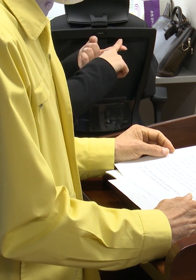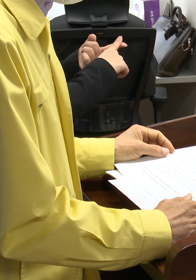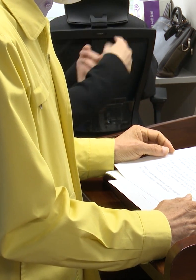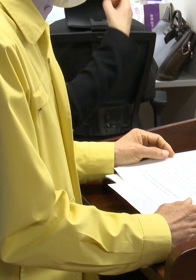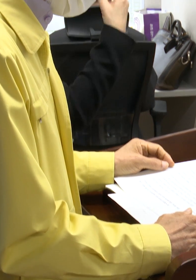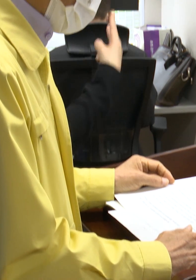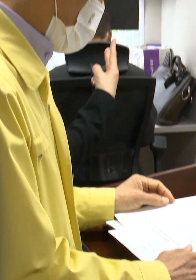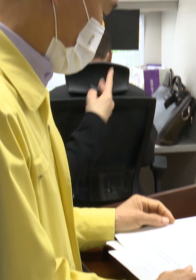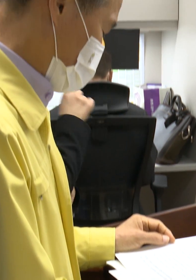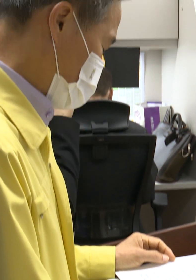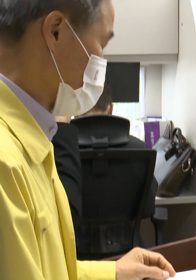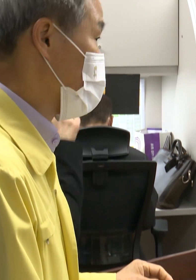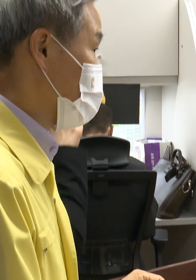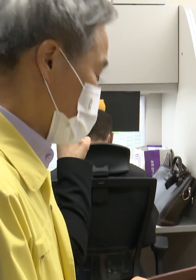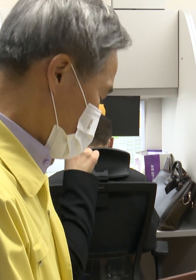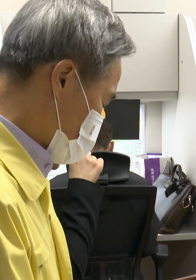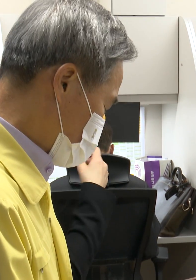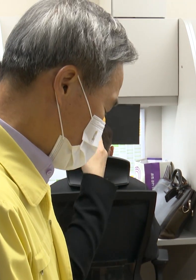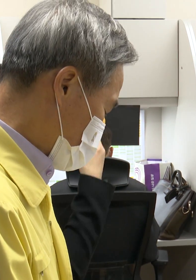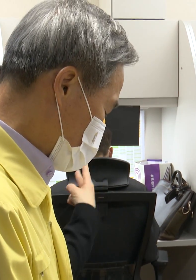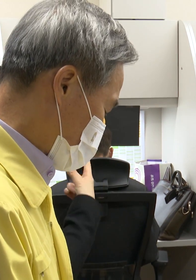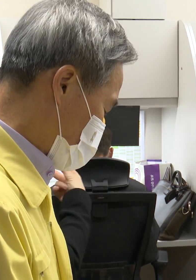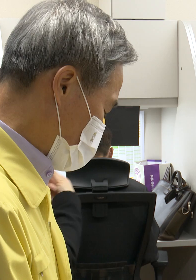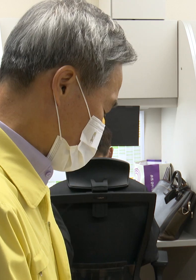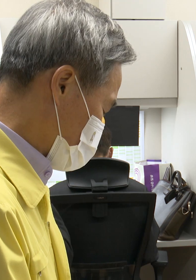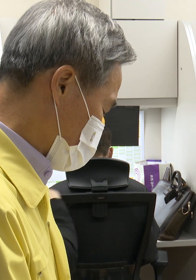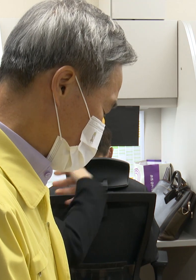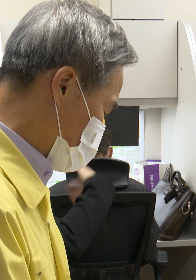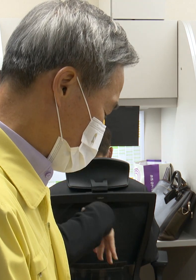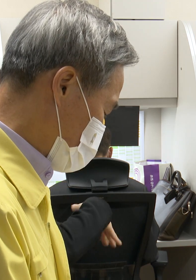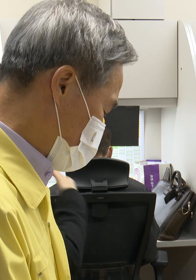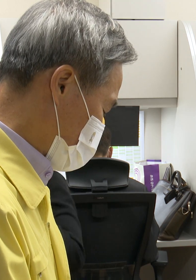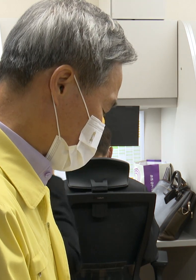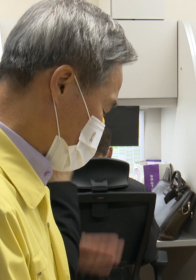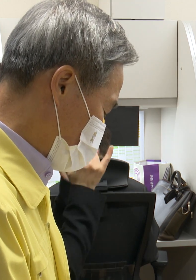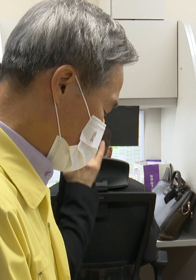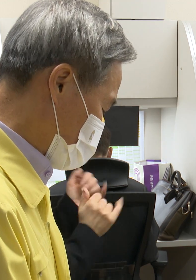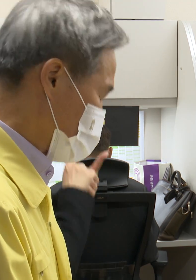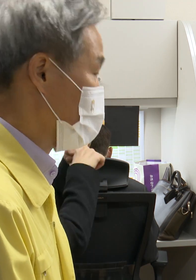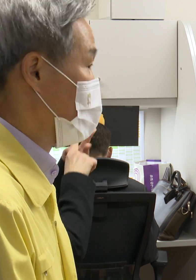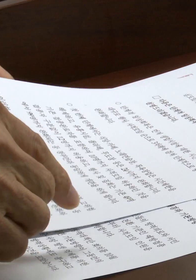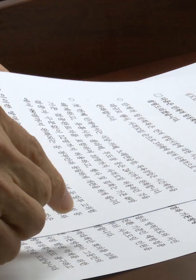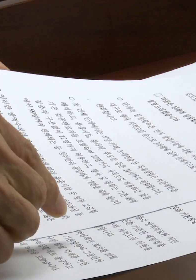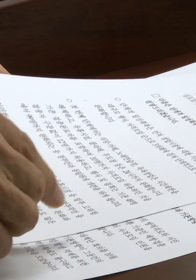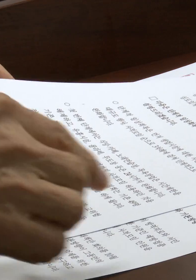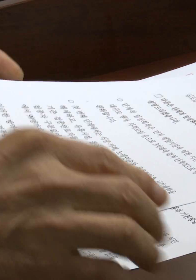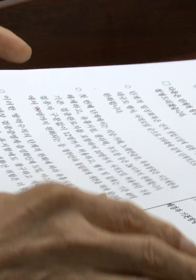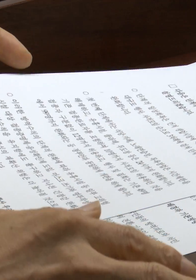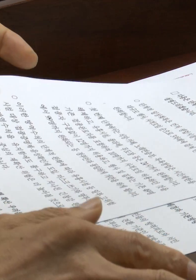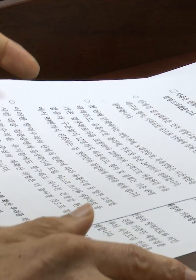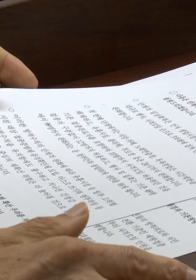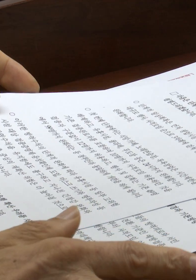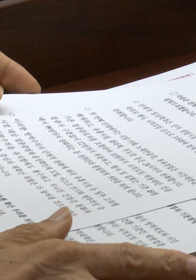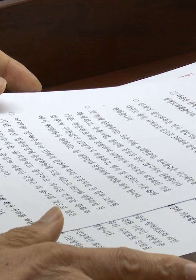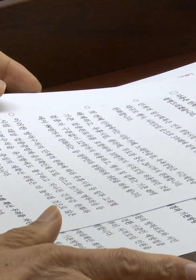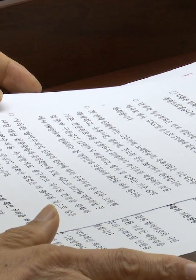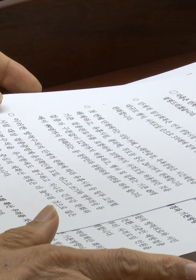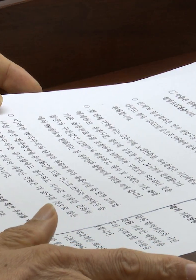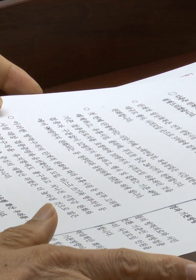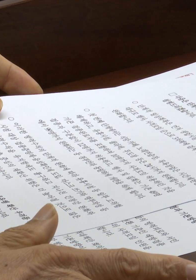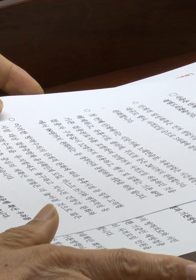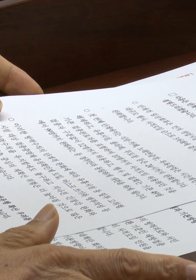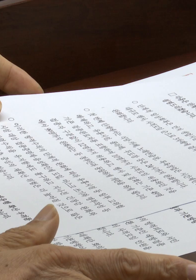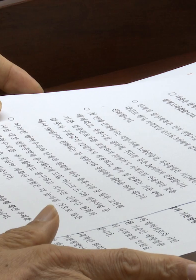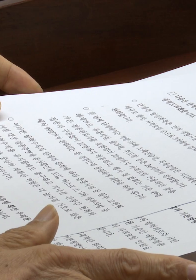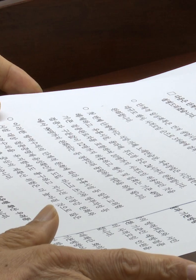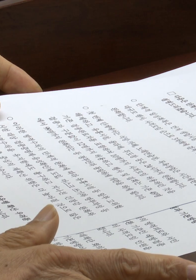지나친 긴장감 완화와 미접종자 고령층 중심의 재확산 위험은 전문가들은 예상하고 있습니다.